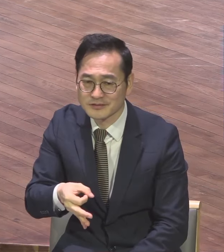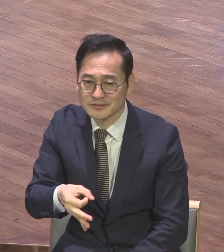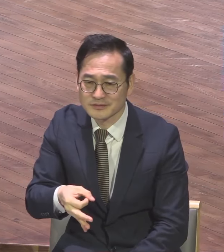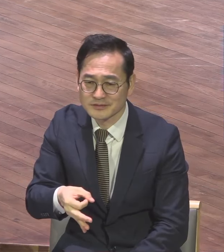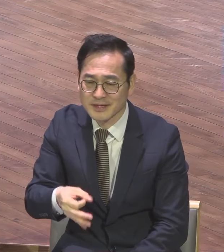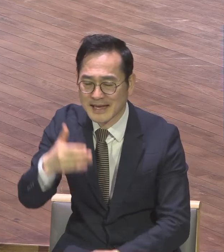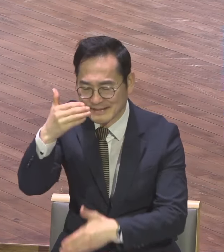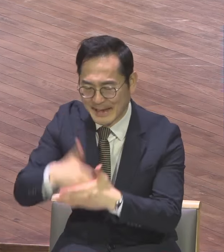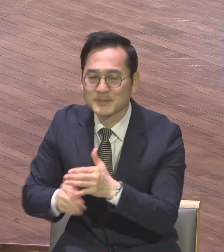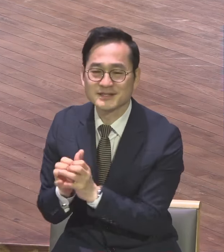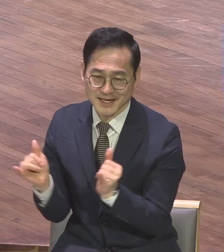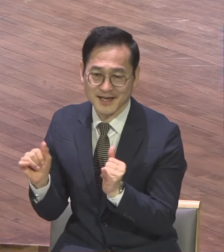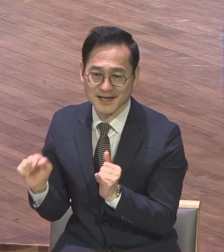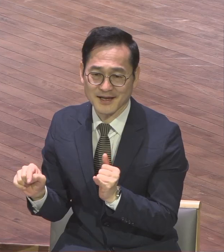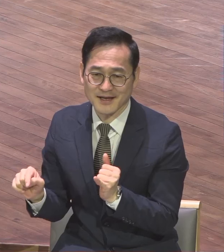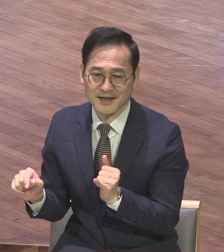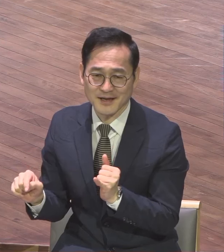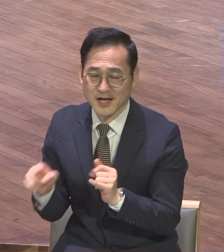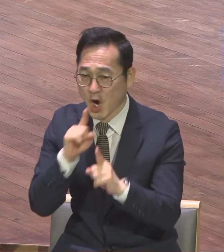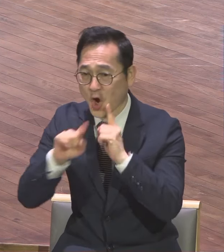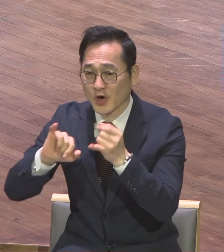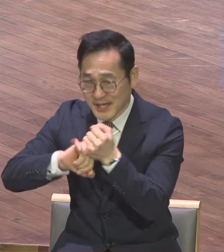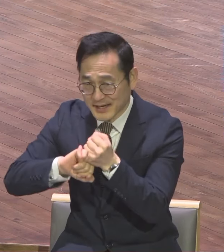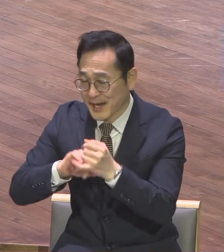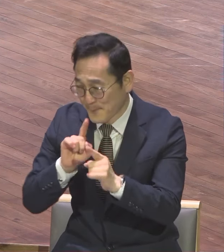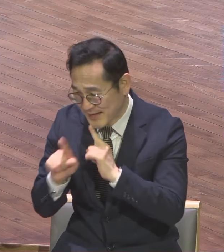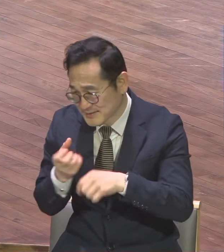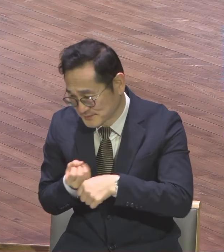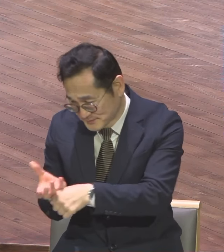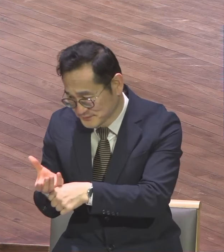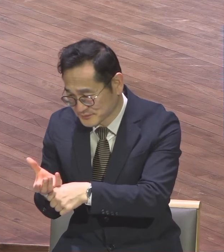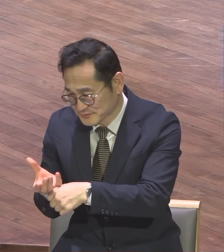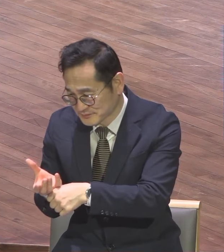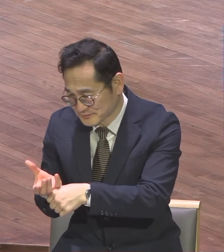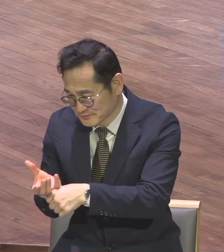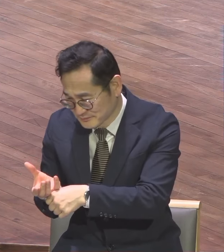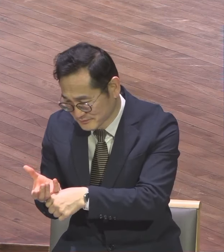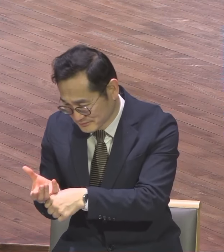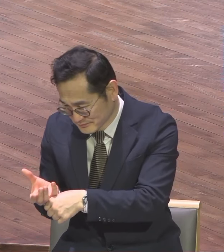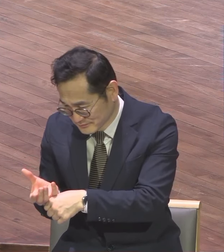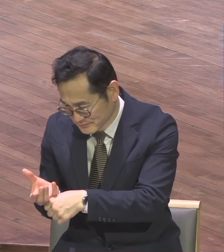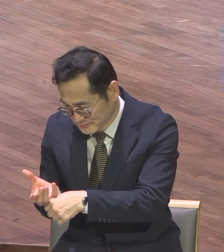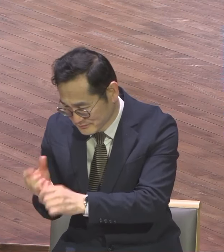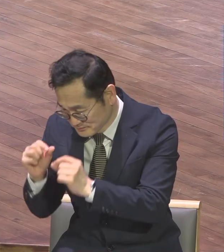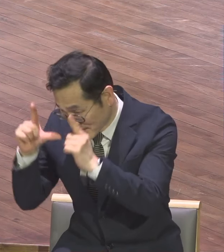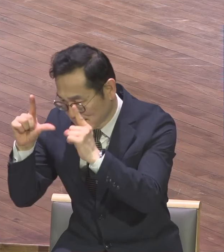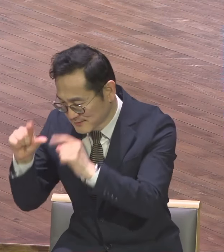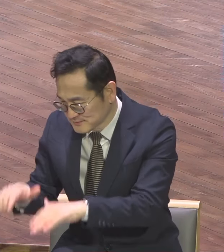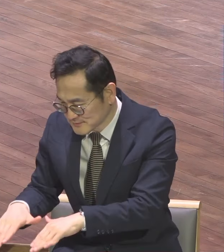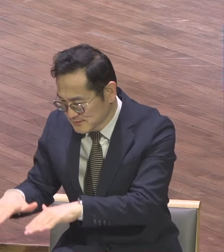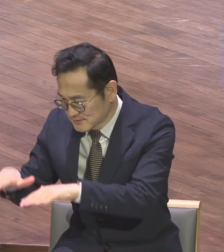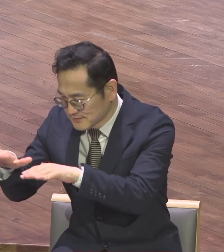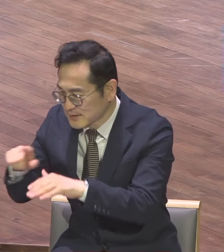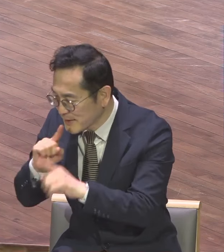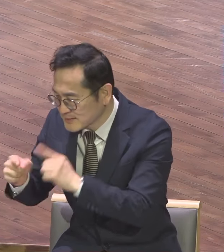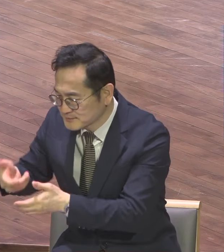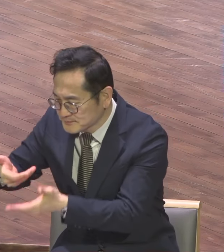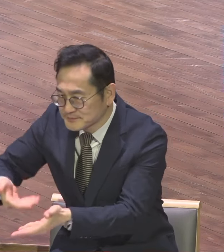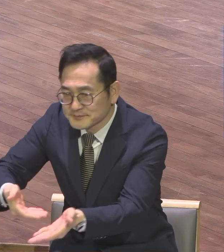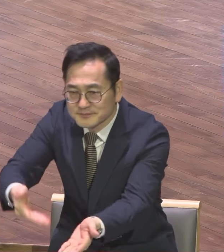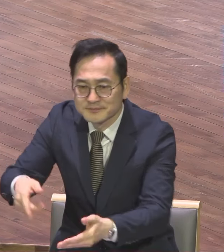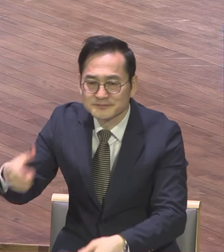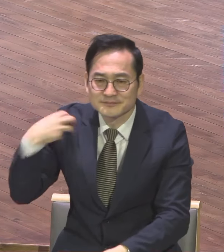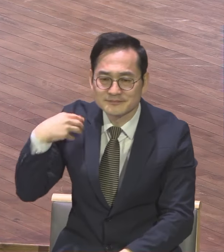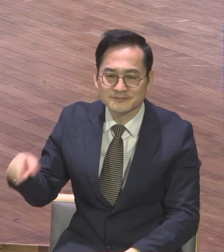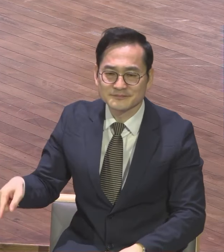씨를 전달받은 우리 후대들, 그냥 어린이가 아니라 이 어린이는 하나님의 말씀, 언약을